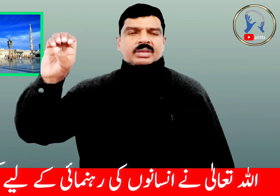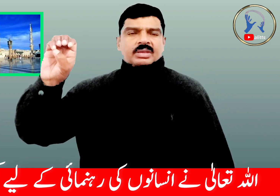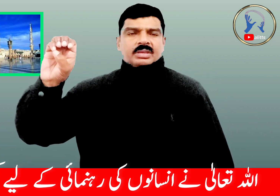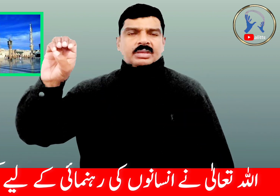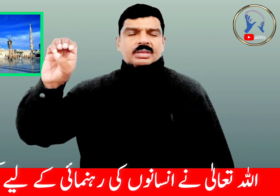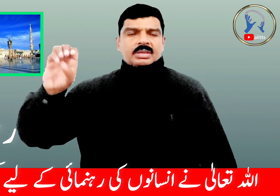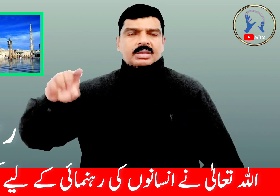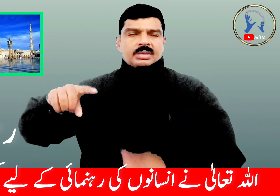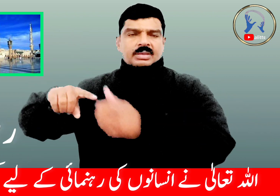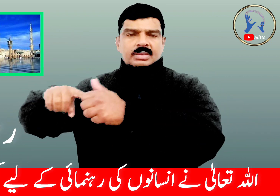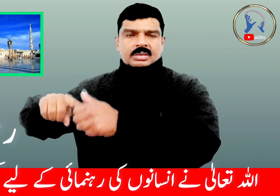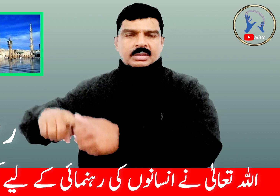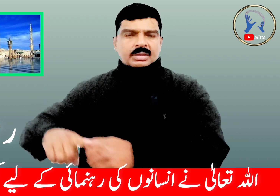کی